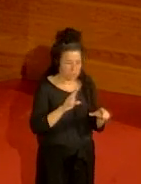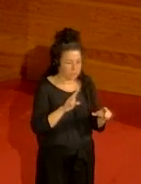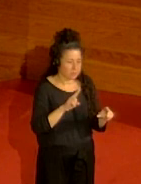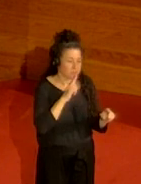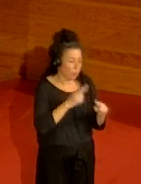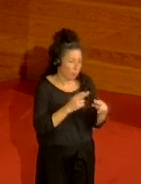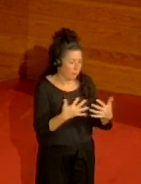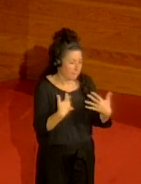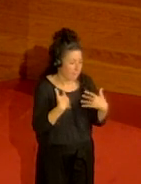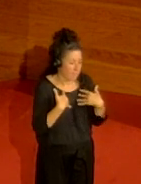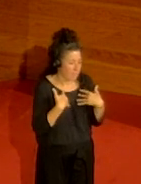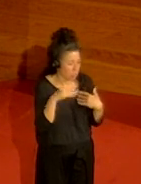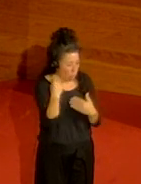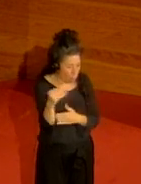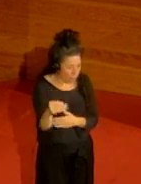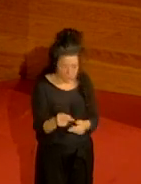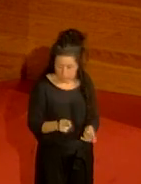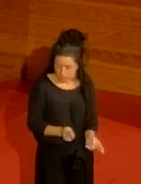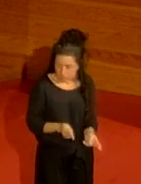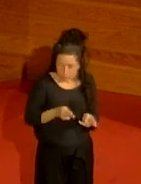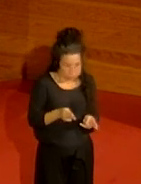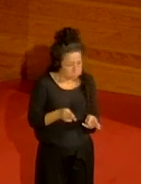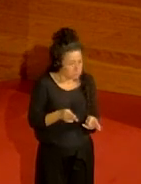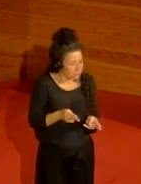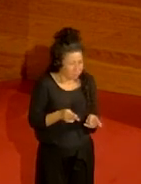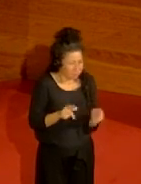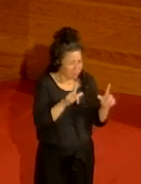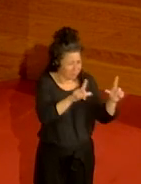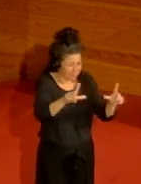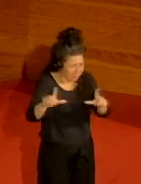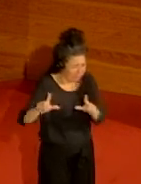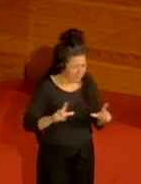con el fusil de empuñadas están por todas partes